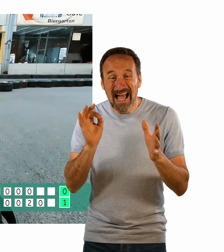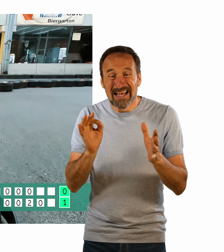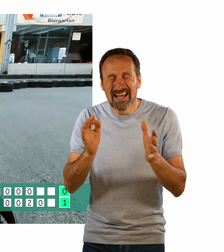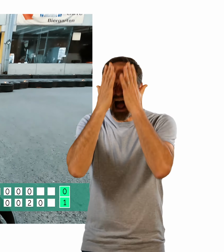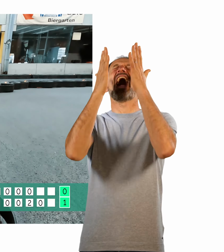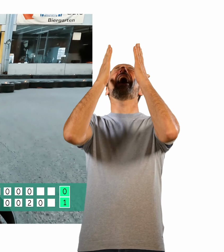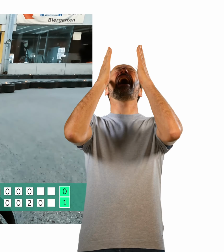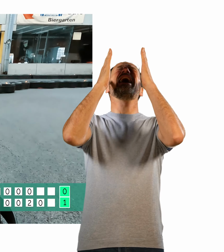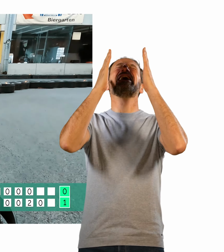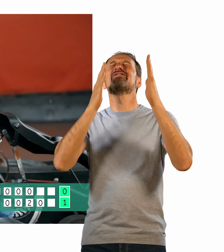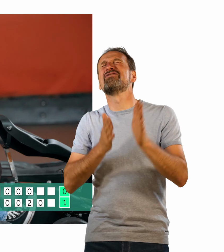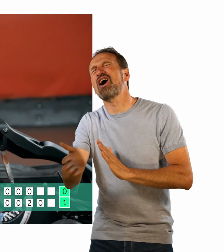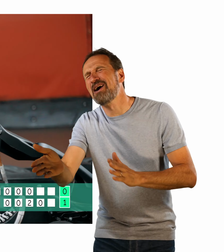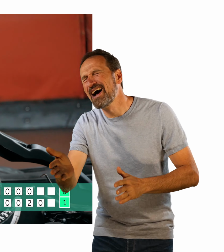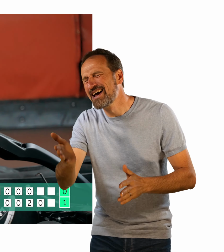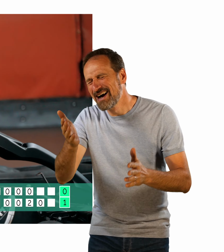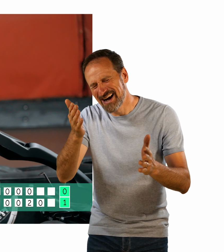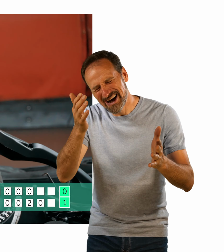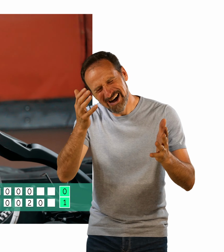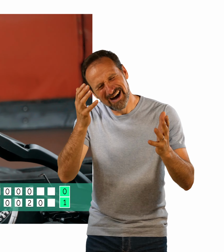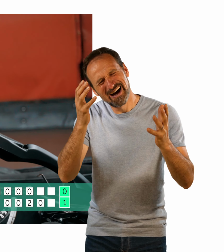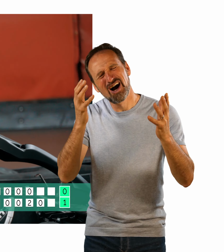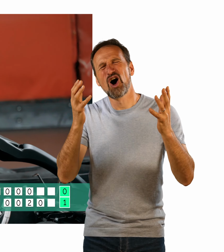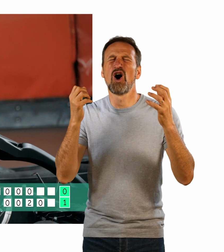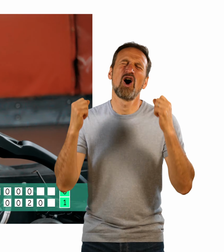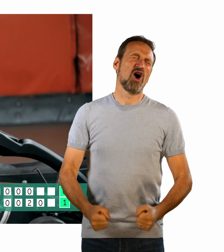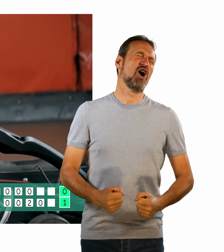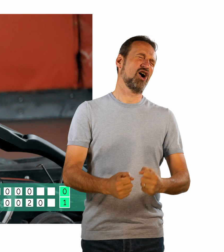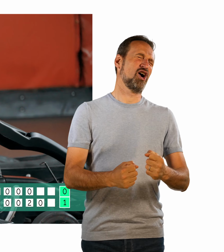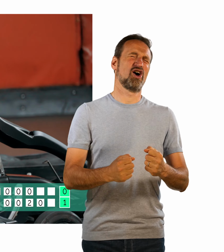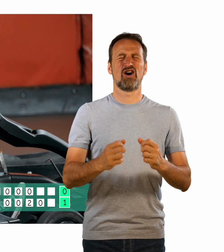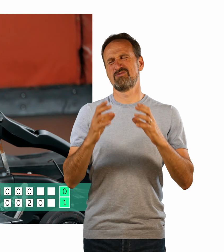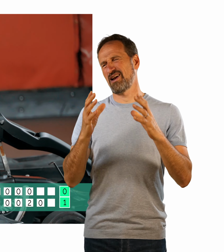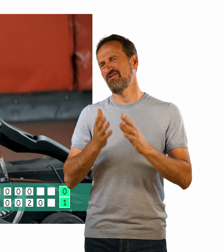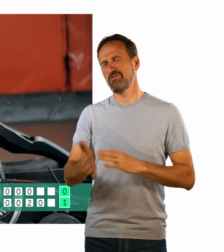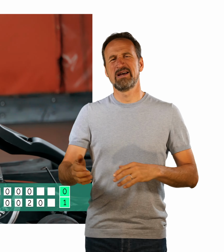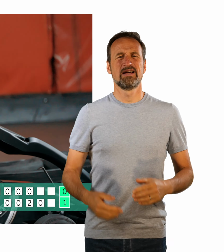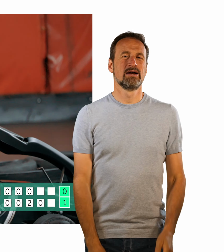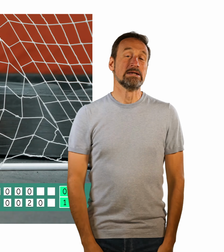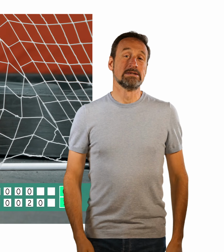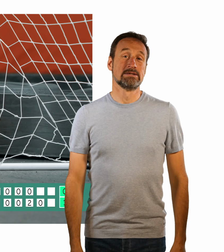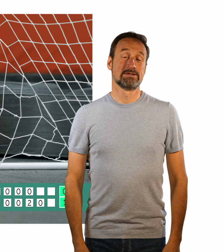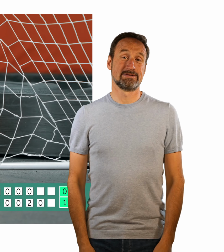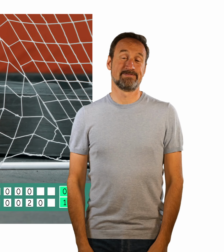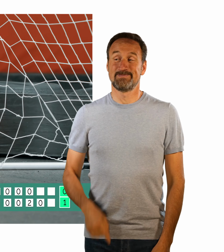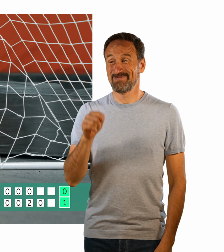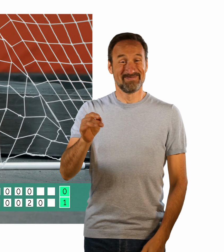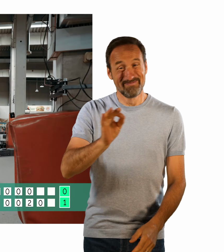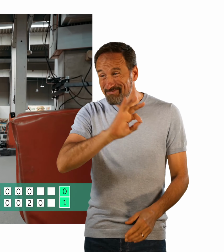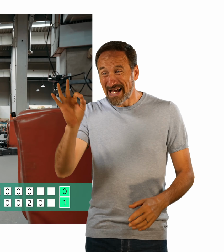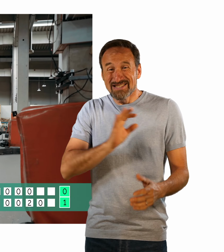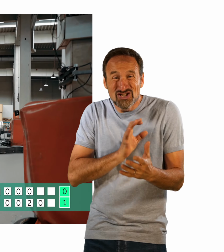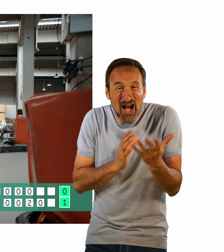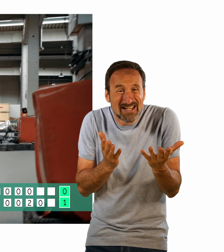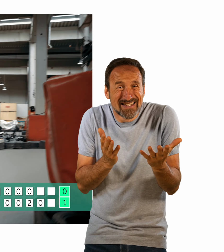geht vorbei. Der Ball geht vorbei. Das war bis jetzt die beste Möglichkeit für Kim. Und der